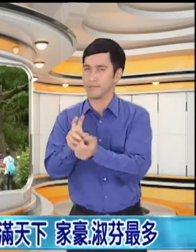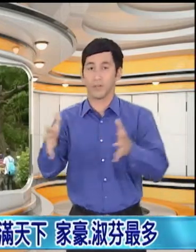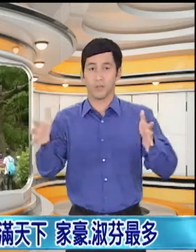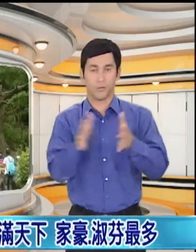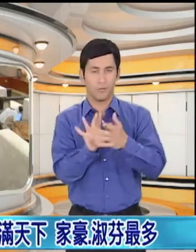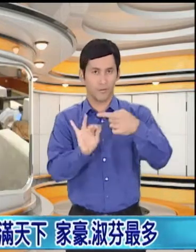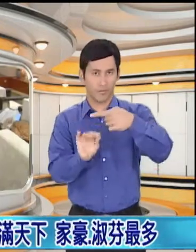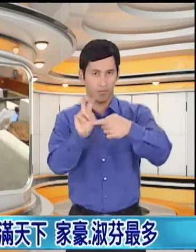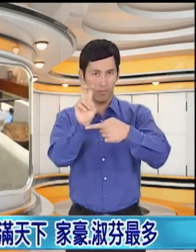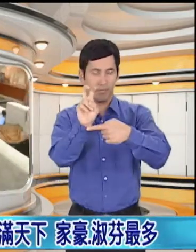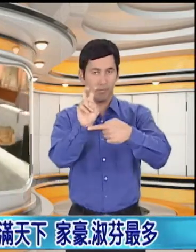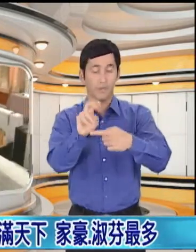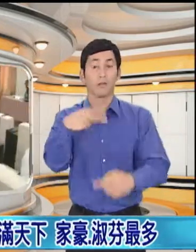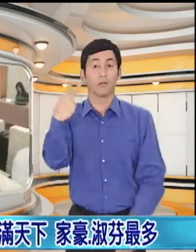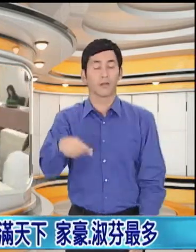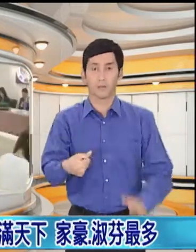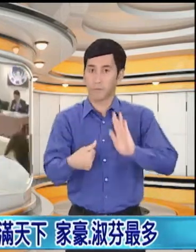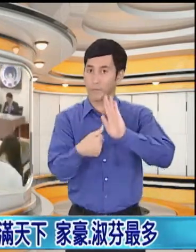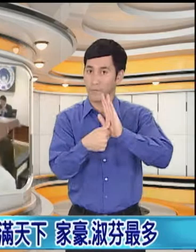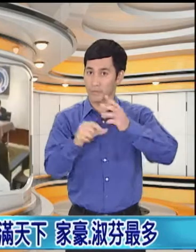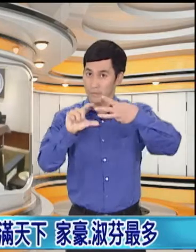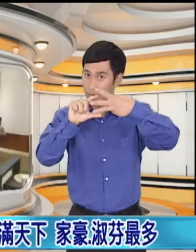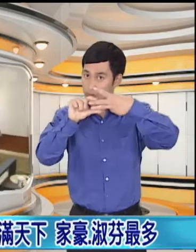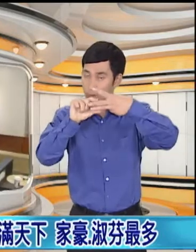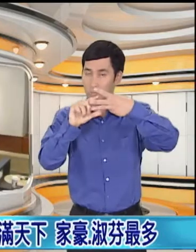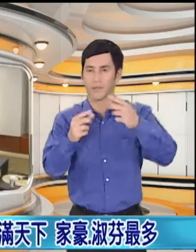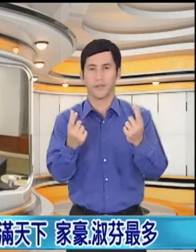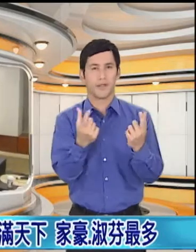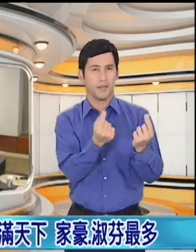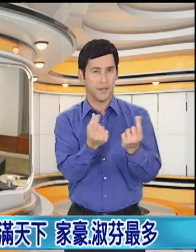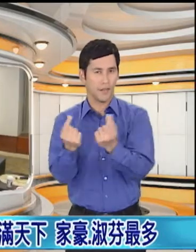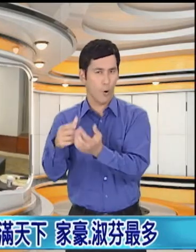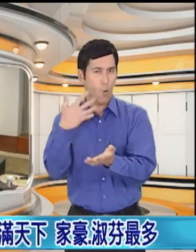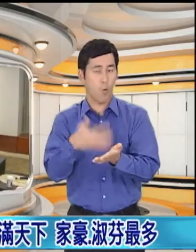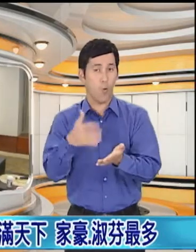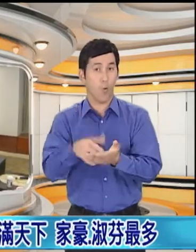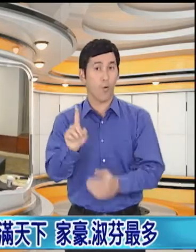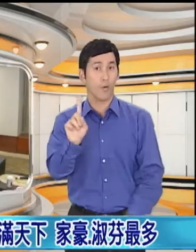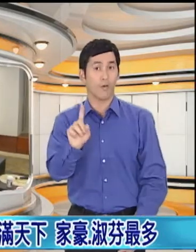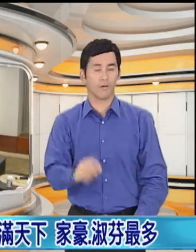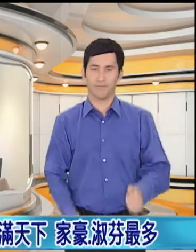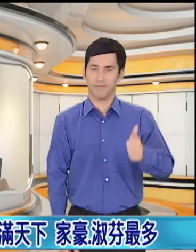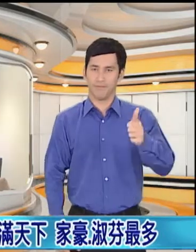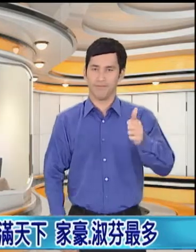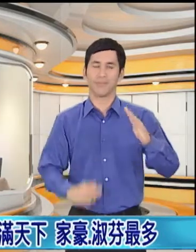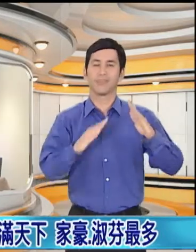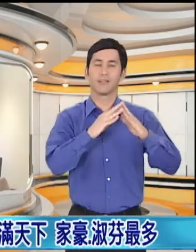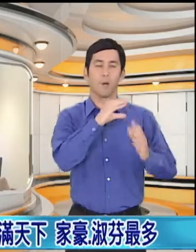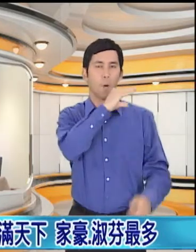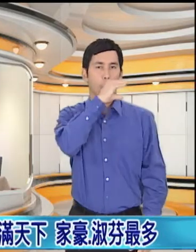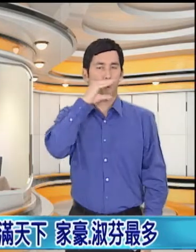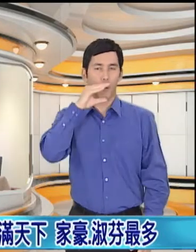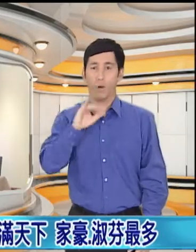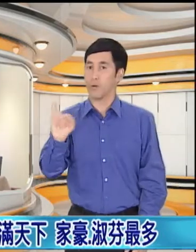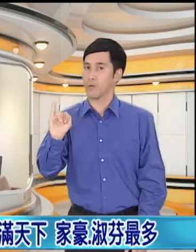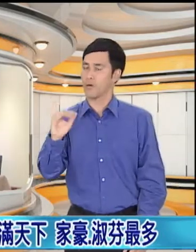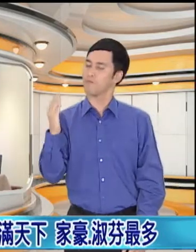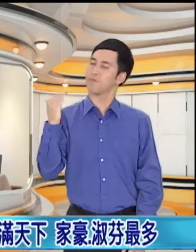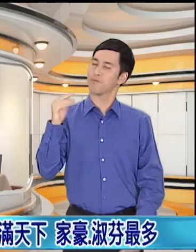的，占了将近两成。而另外最多人取的名字，男生叫做嘉豪，女